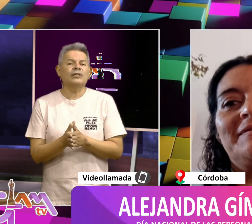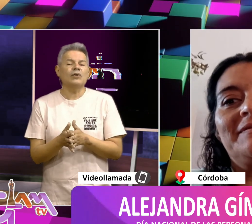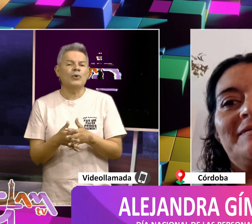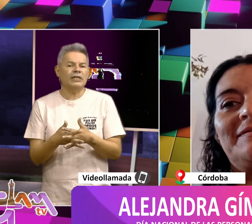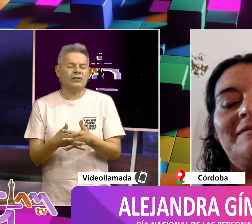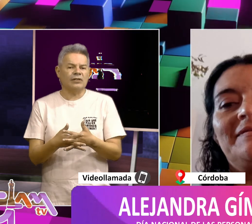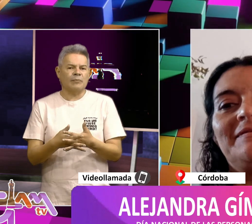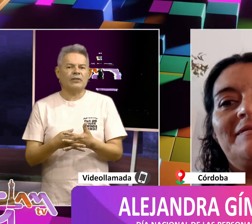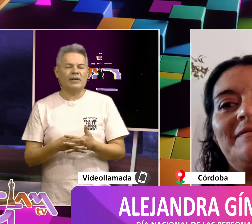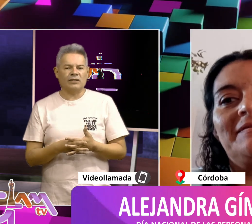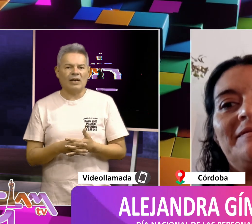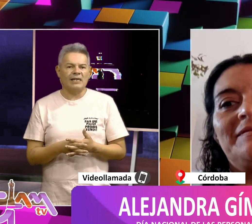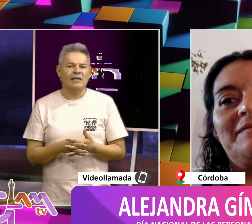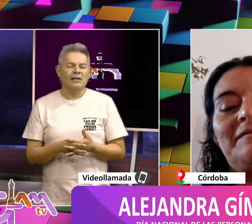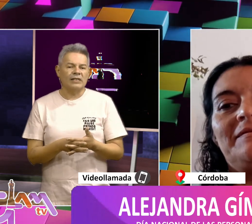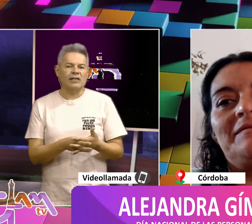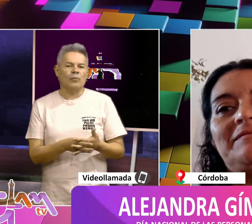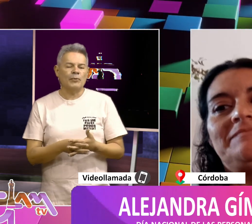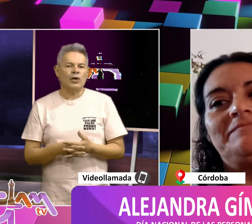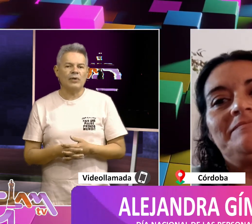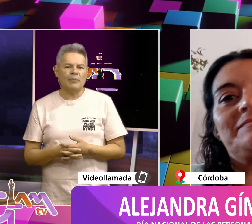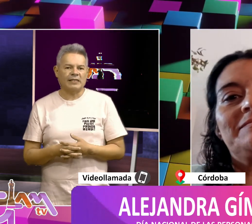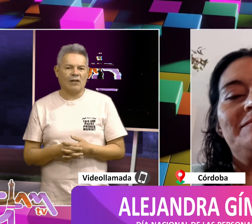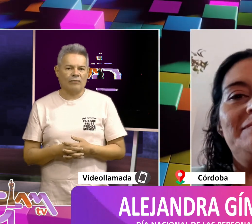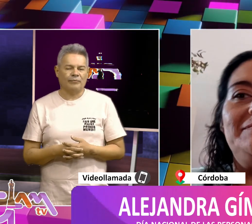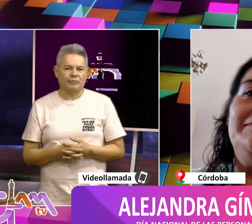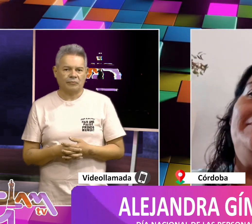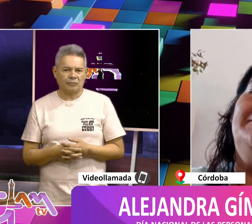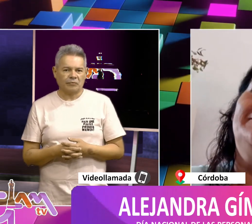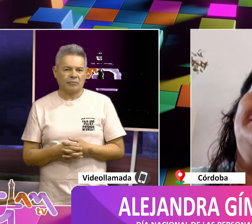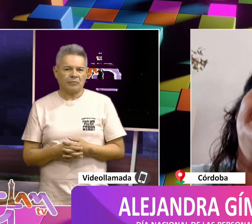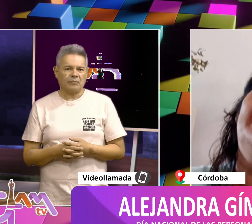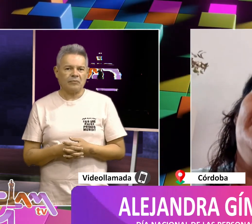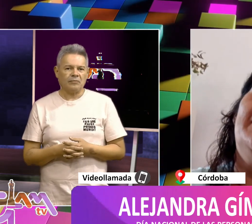que nos contés un poquito con respecto a esto, Ale, lo que se conmemoró el lunes pasado.